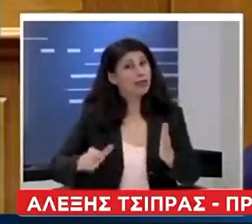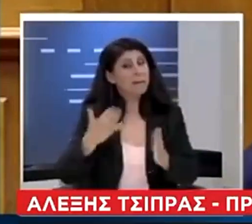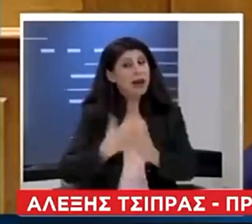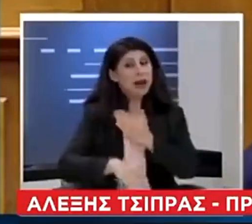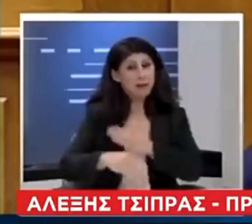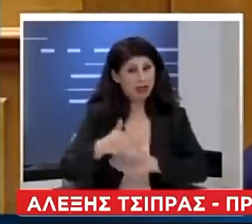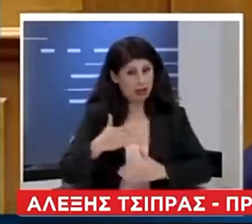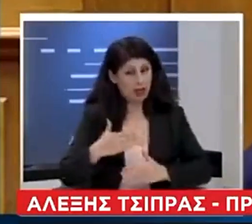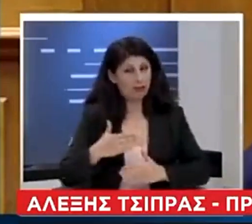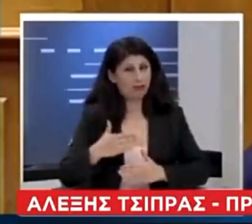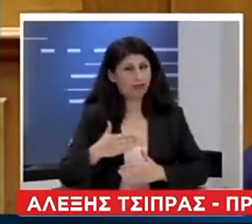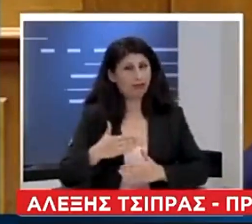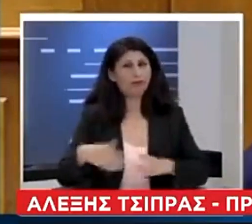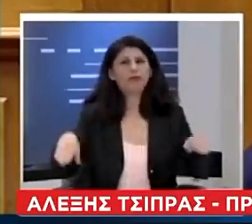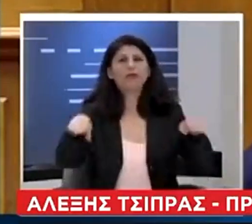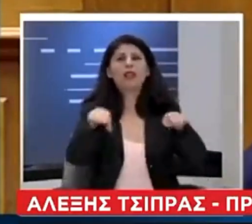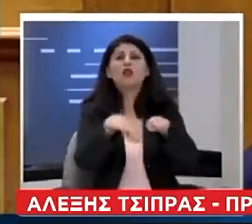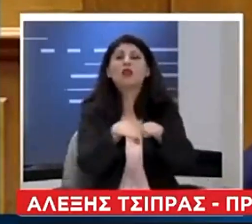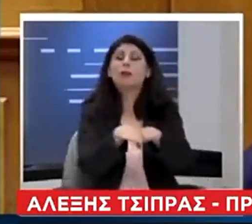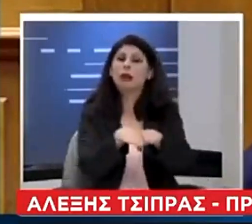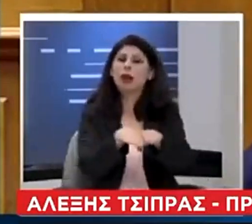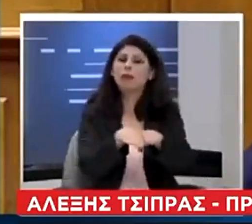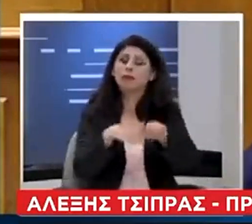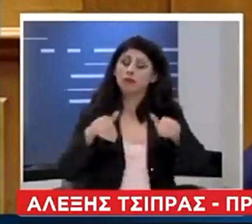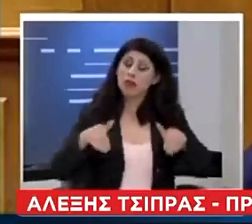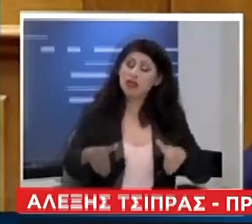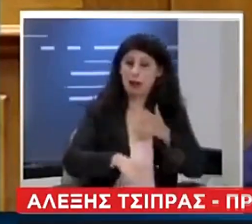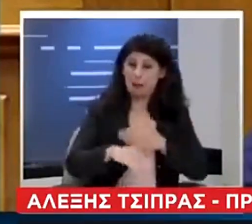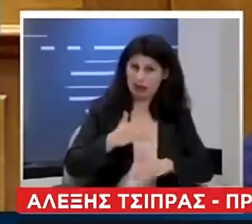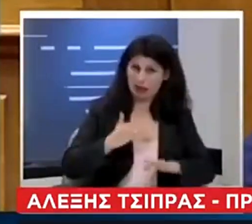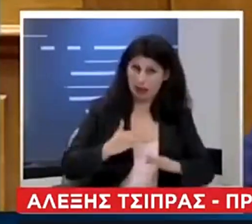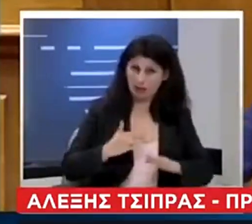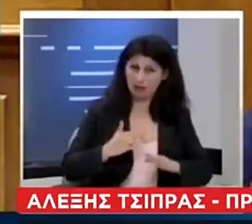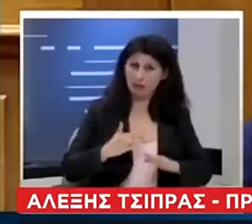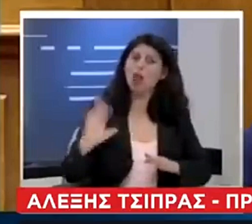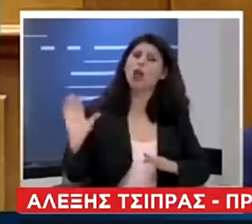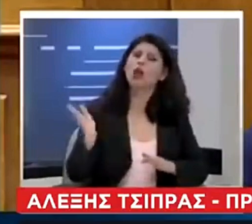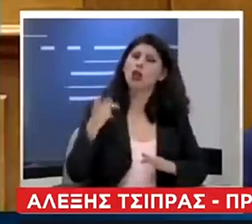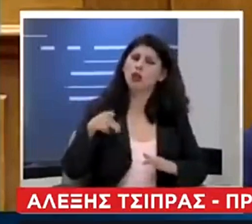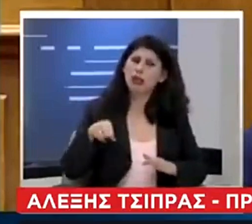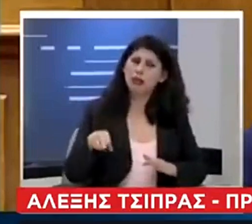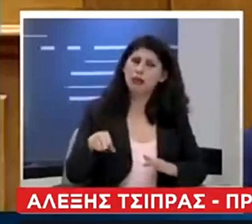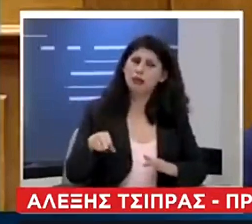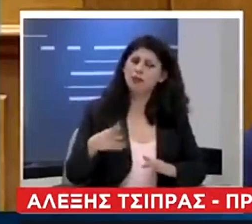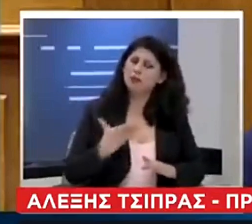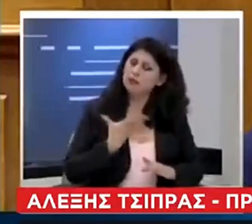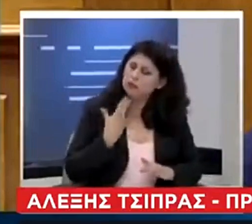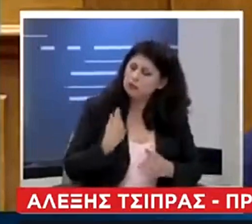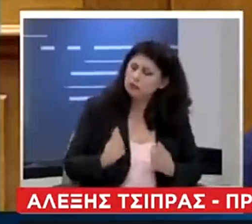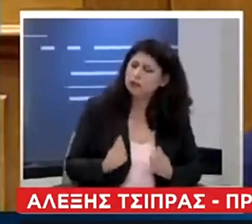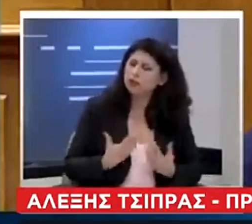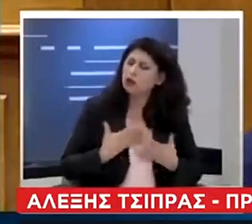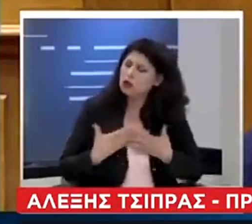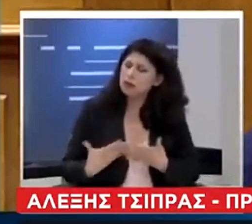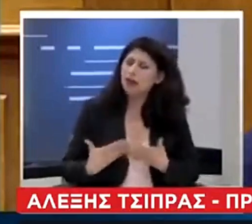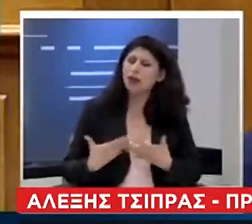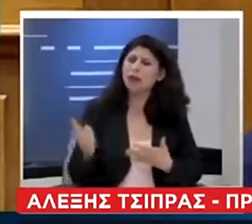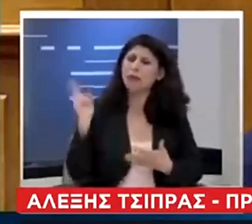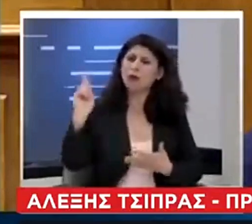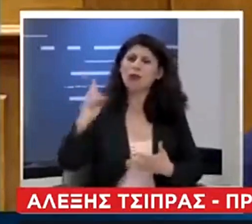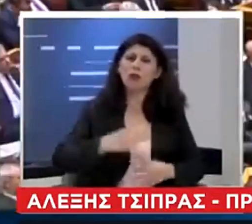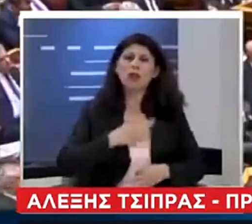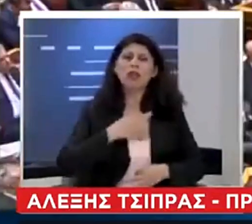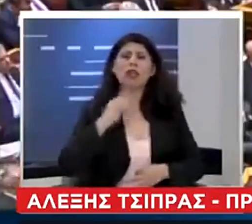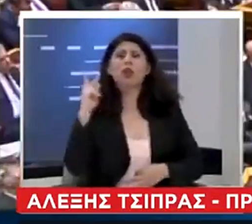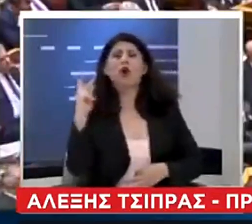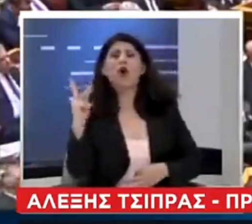αναπηρία, με ισοτιμία και με σεβασμό. Και σε ό,τι αφορά και το συμπαθή υποψήφιό σας, τον κύριο Σκουμπρόπουλο, τον οποίο